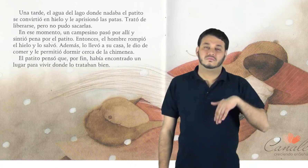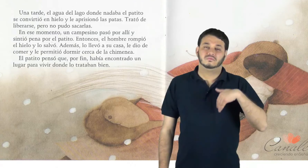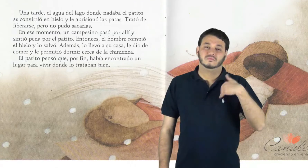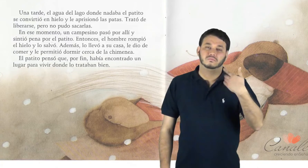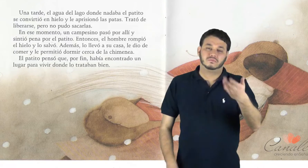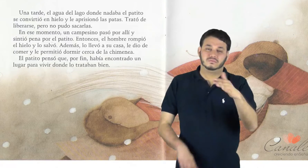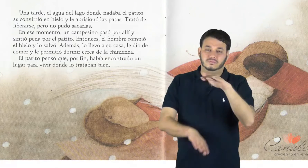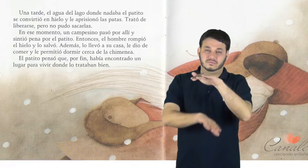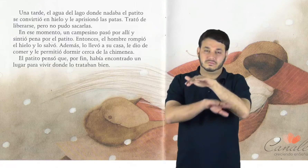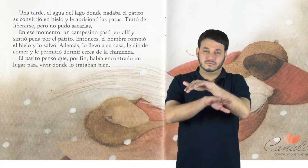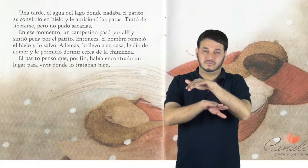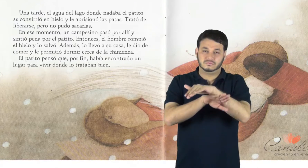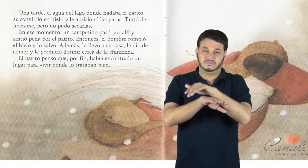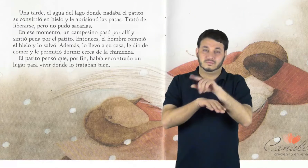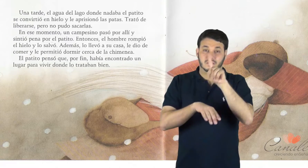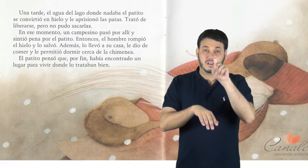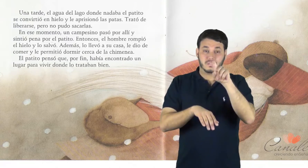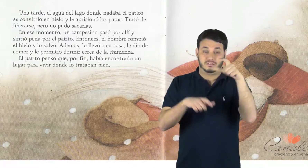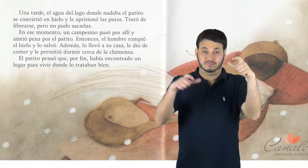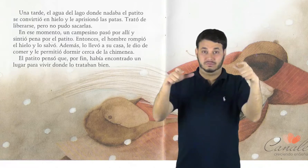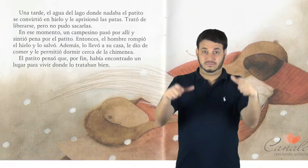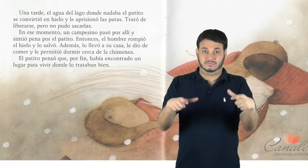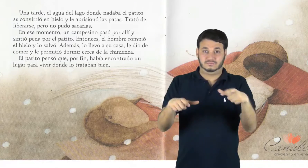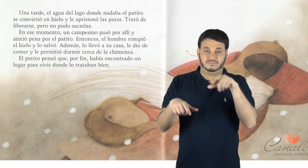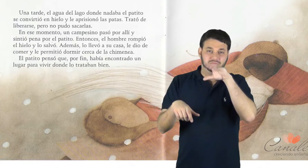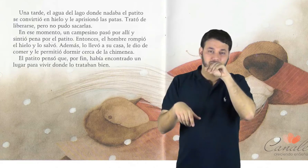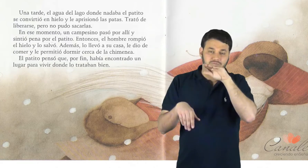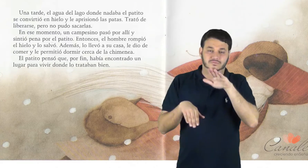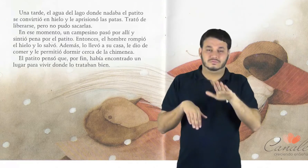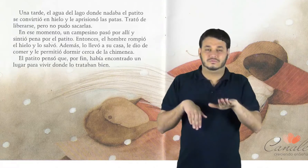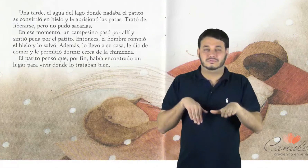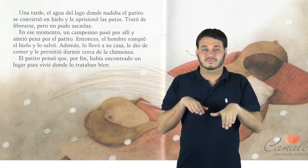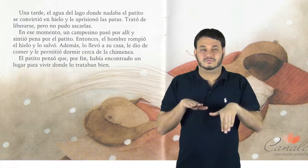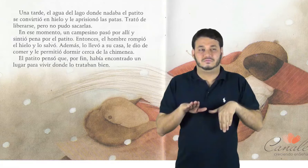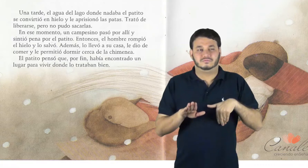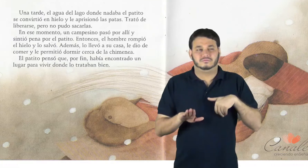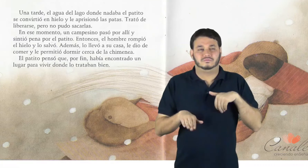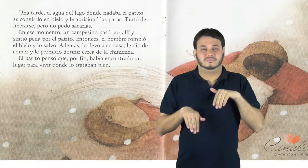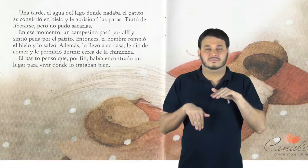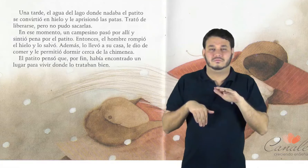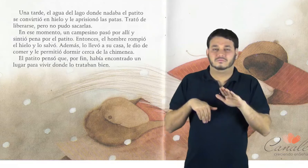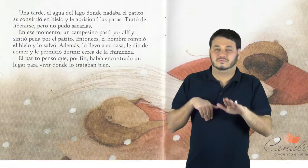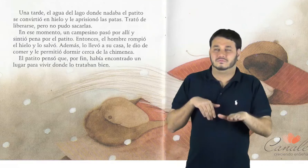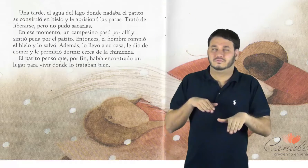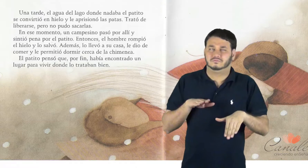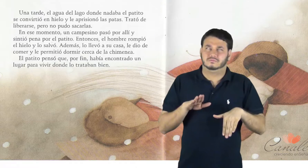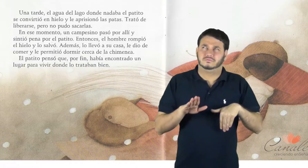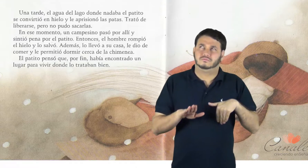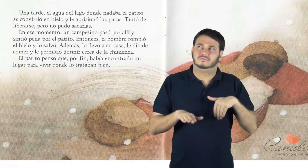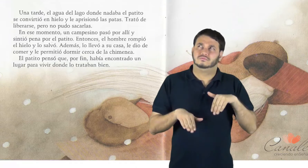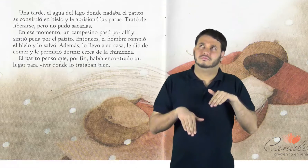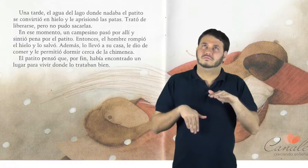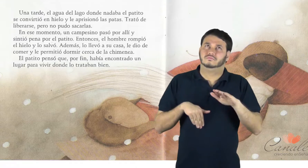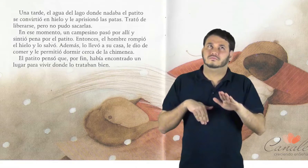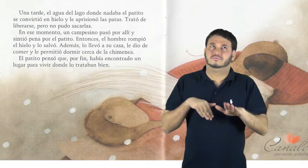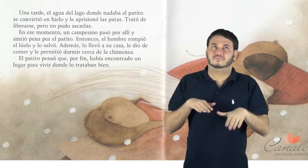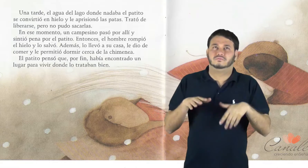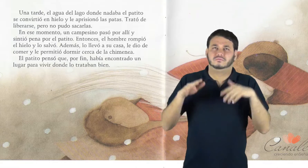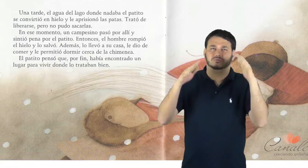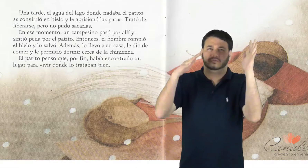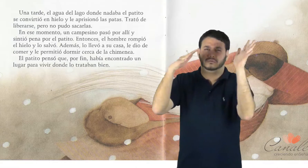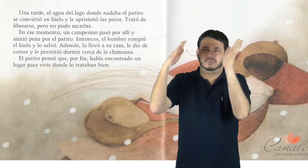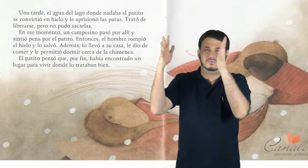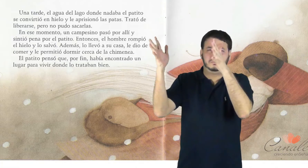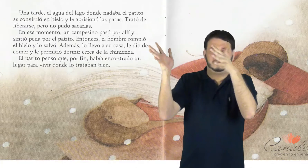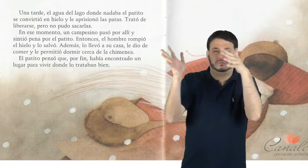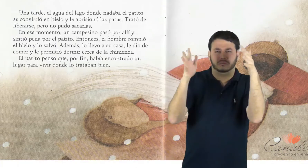una tarde el agua del lago donde nadaba el patito se convirtió en hielo y le aprisionó las patas